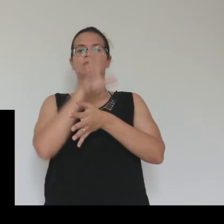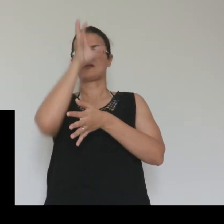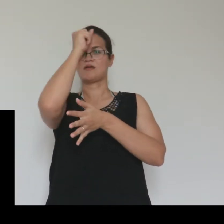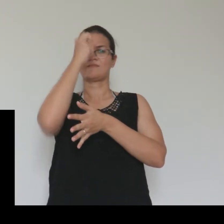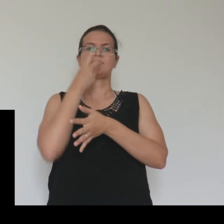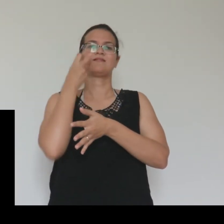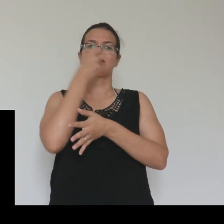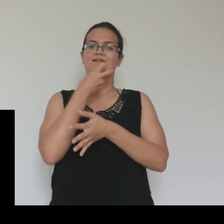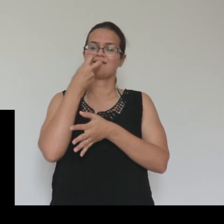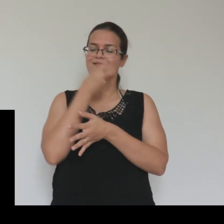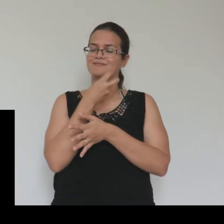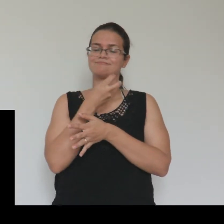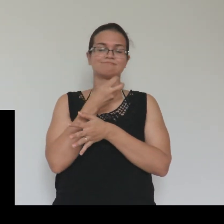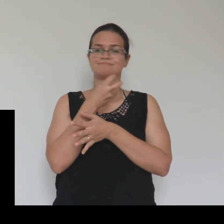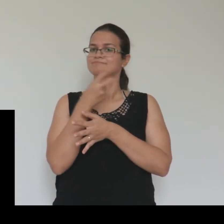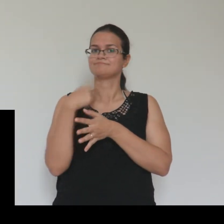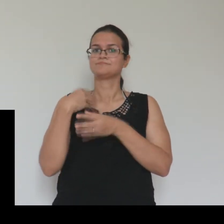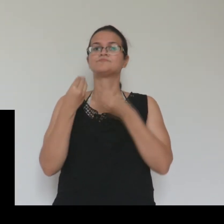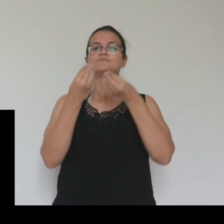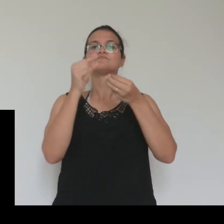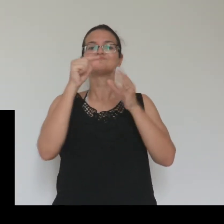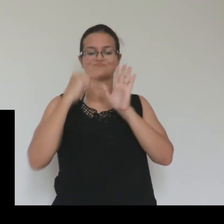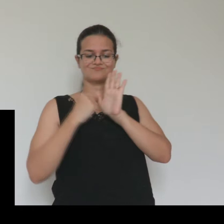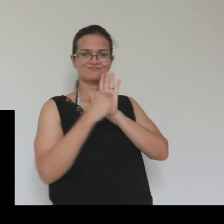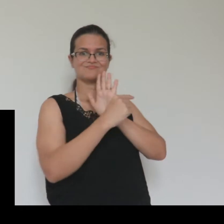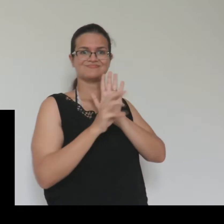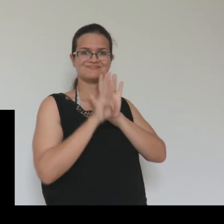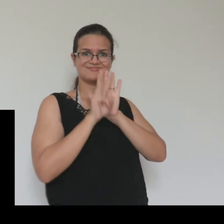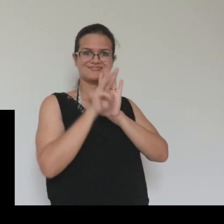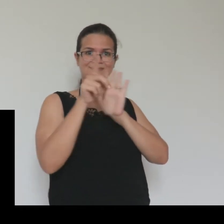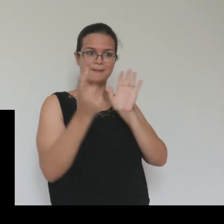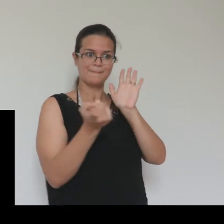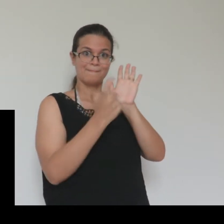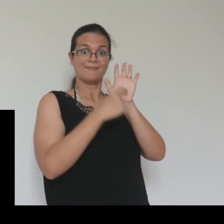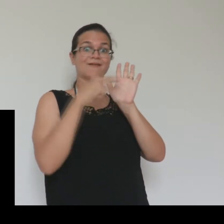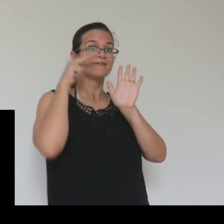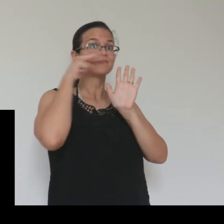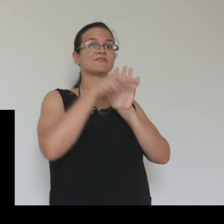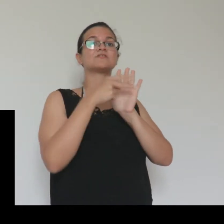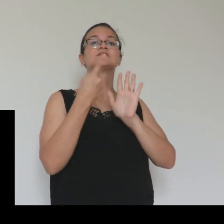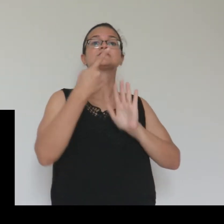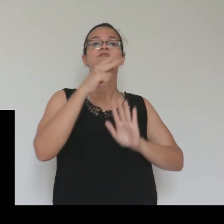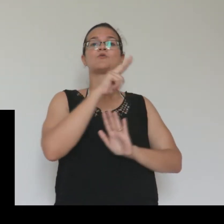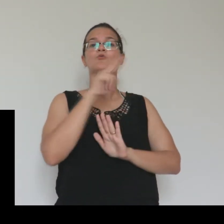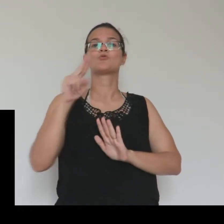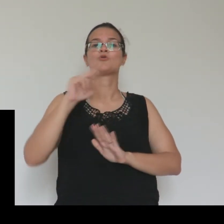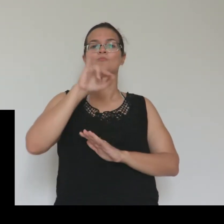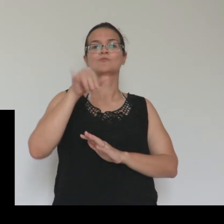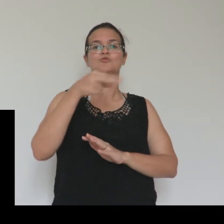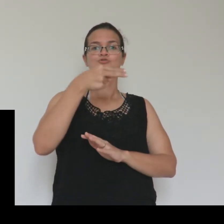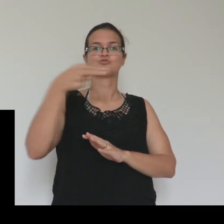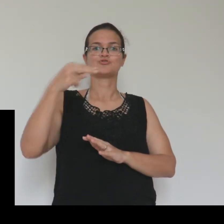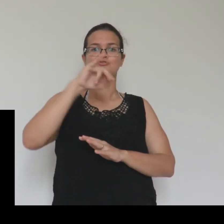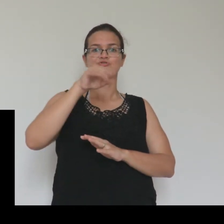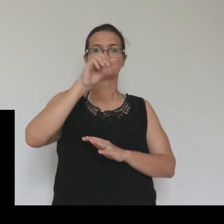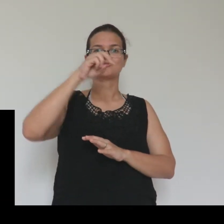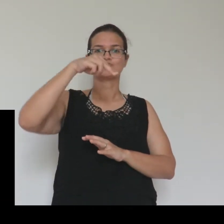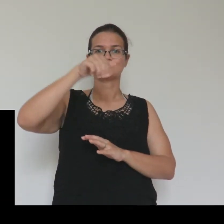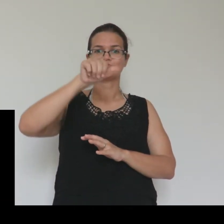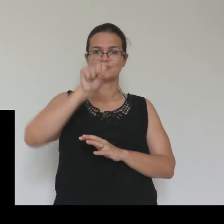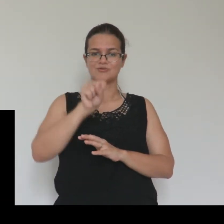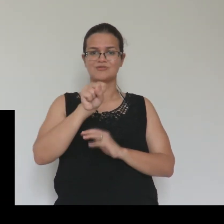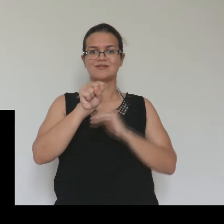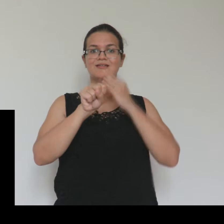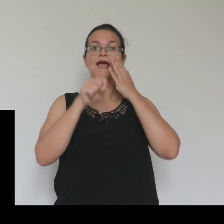assistir o filme O Seu Nome é Jonas. E nesse filme, O Seu Nome é Jonas, tudo que eu estou dizendo aqui nesse slide, O Seu Nome é Jonas vai explicar